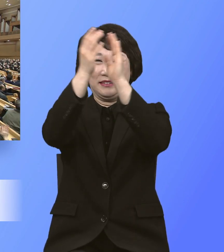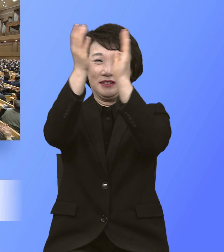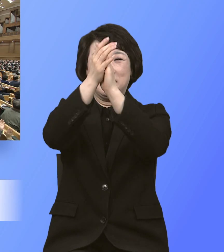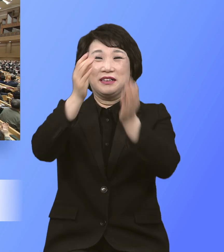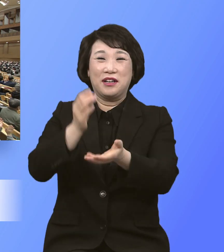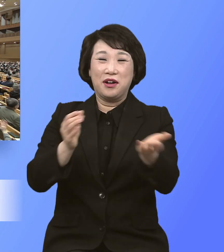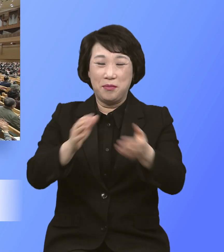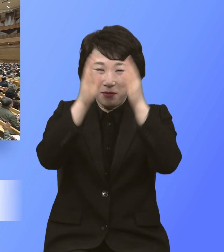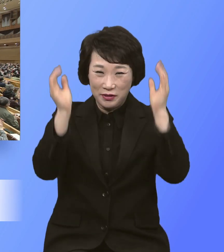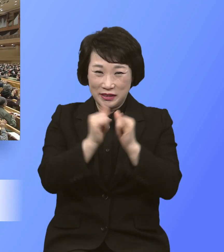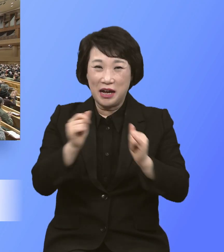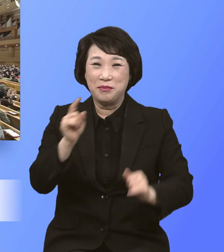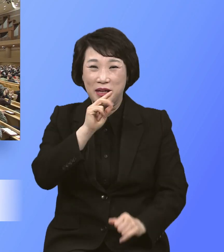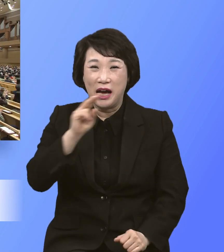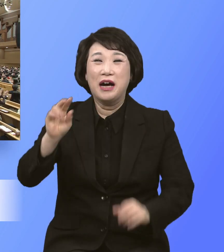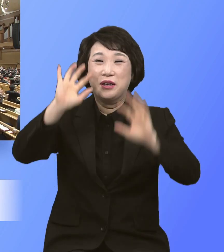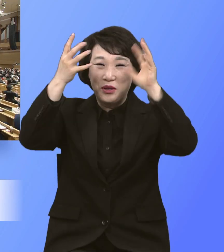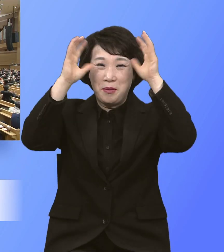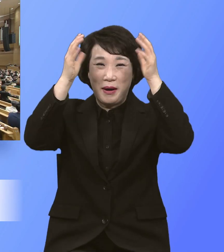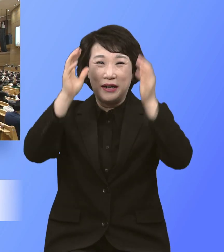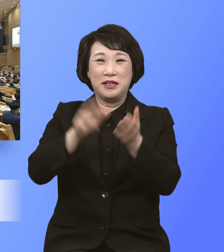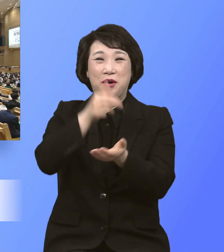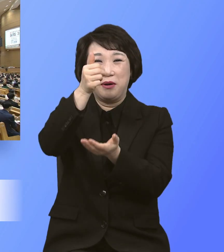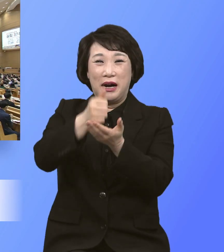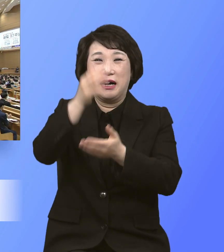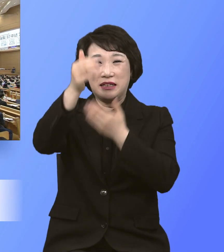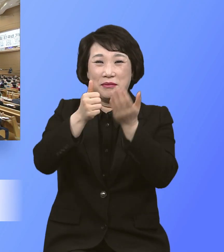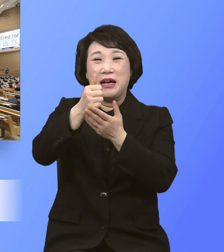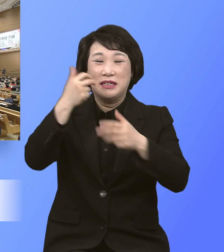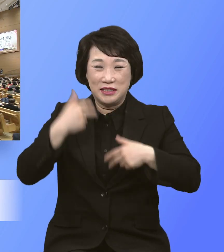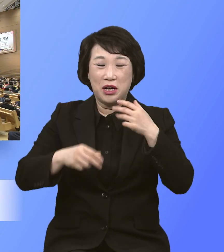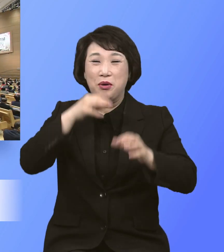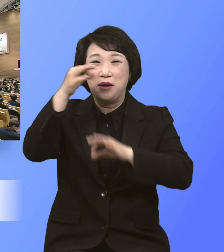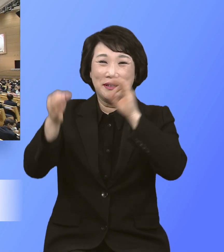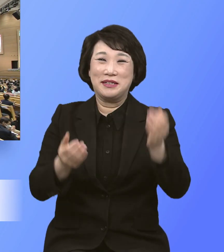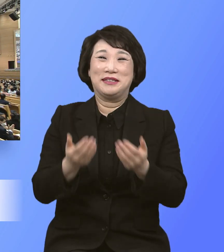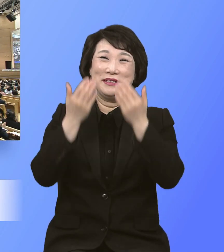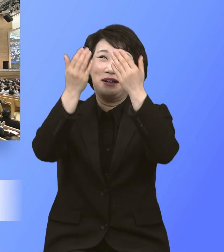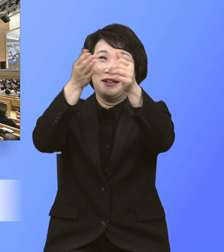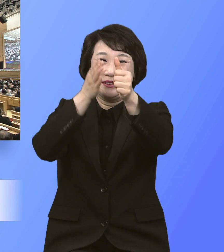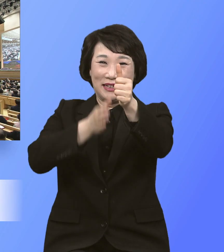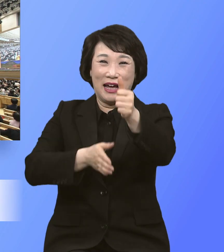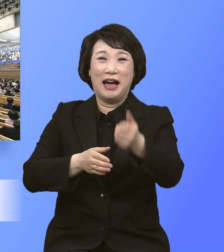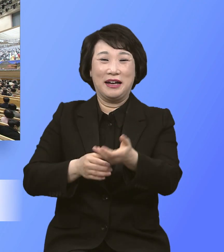너희 만민들아 손바닥을 치며 하나님께 즐거이